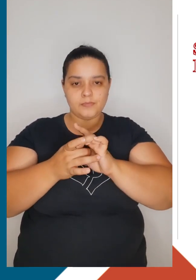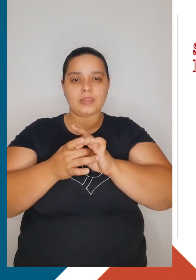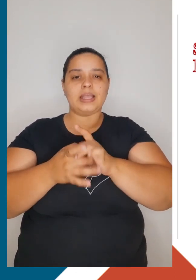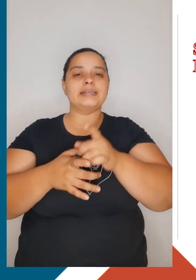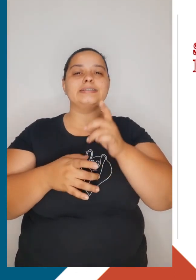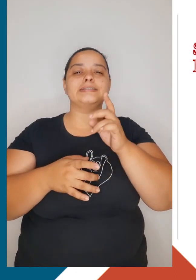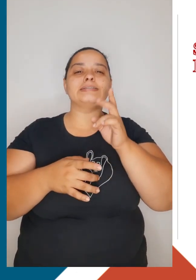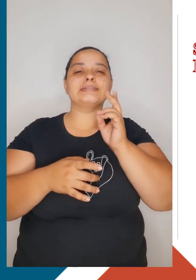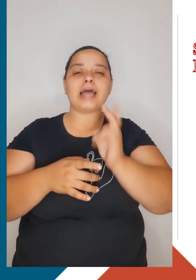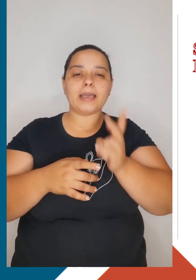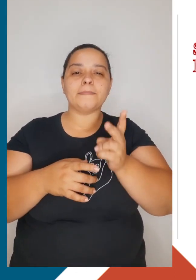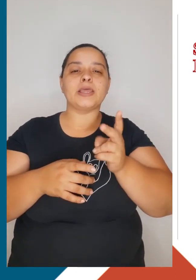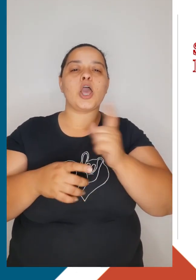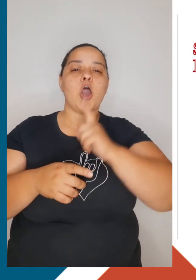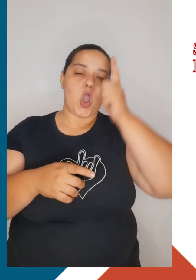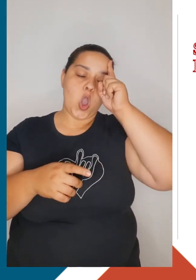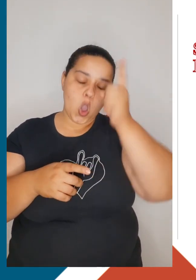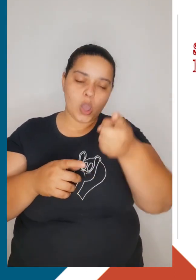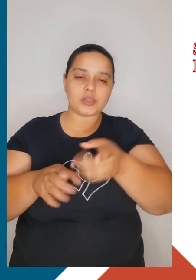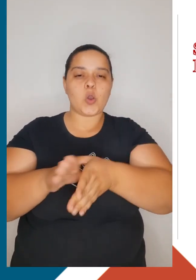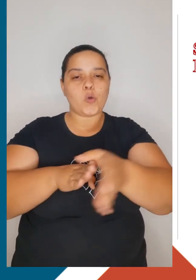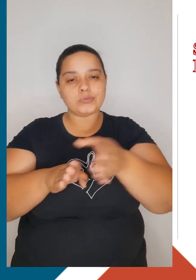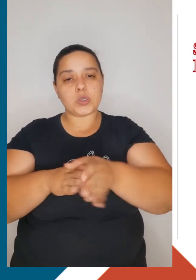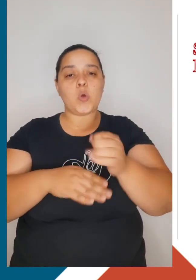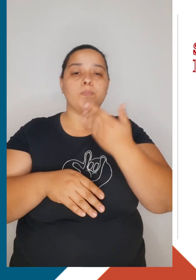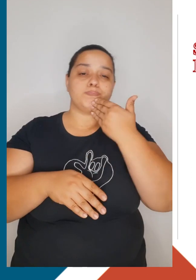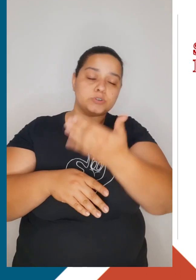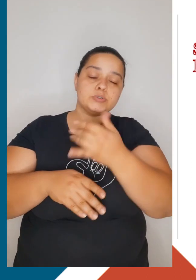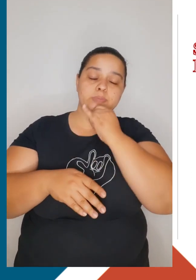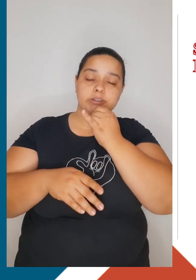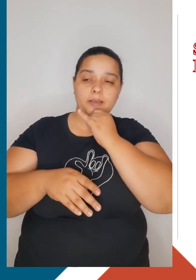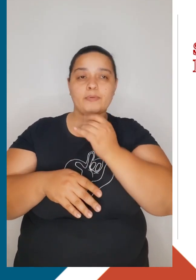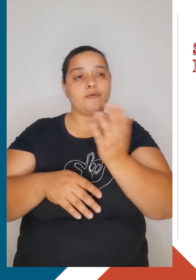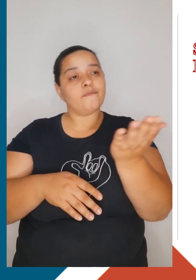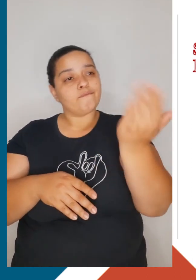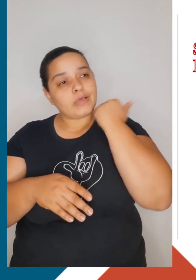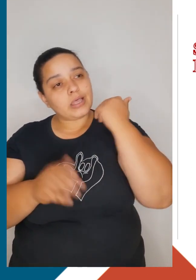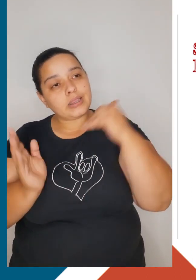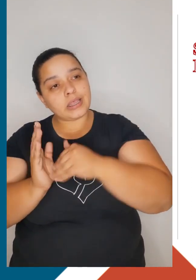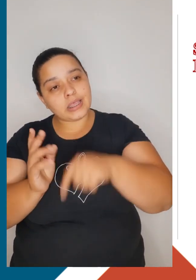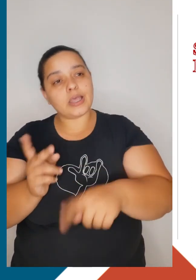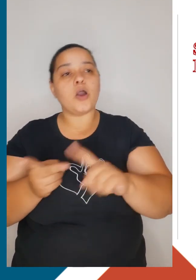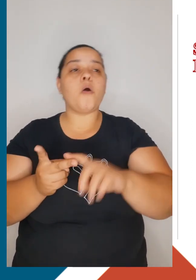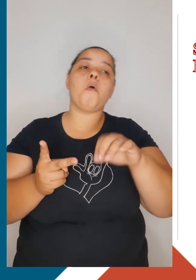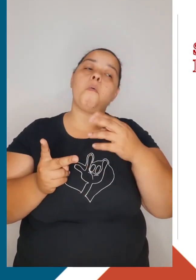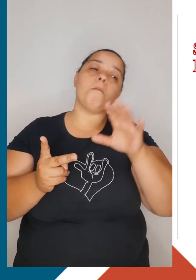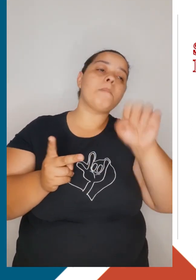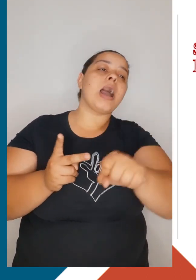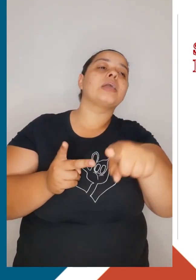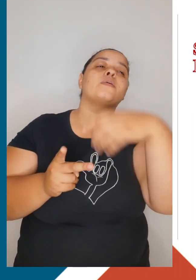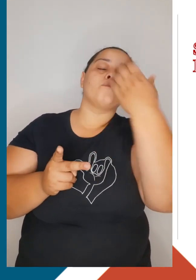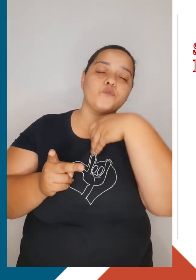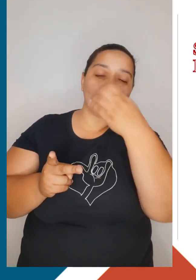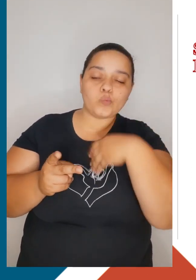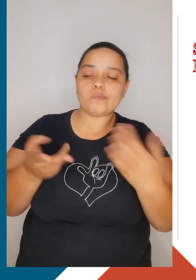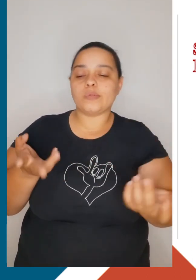modo estará sempre associada às ideias de ordem, conselho ou pedido, como nas frases venha até aqui ou pegue essa fruta.